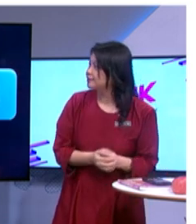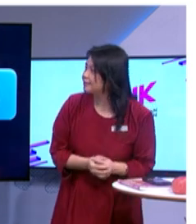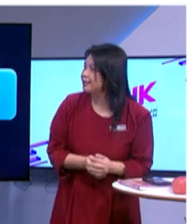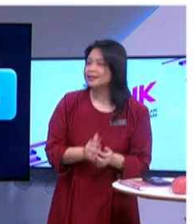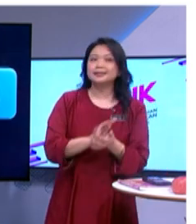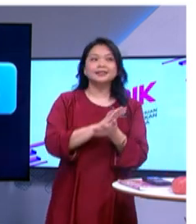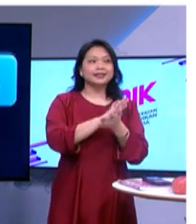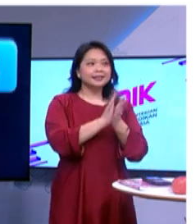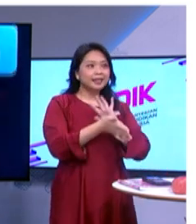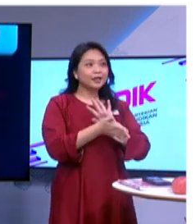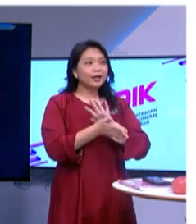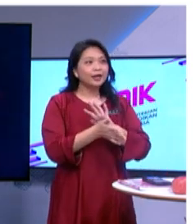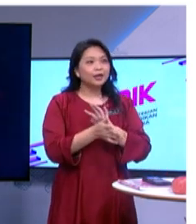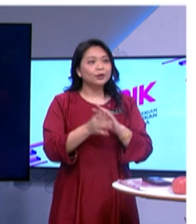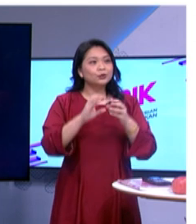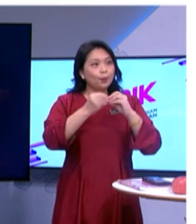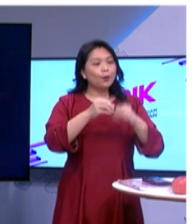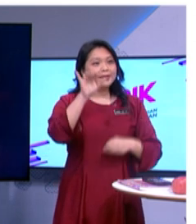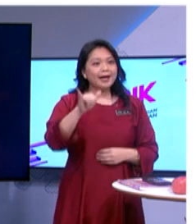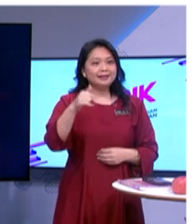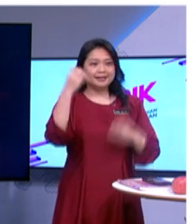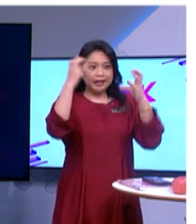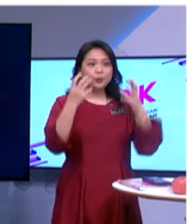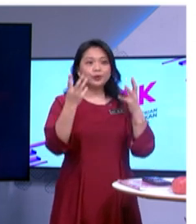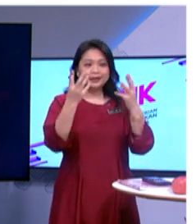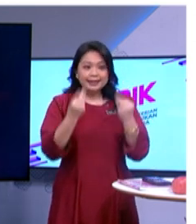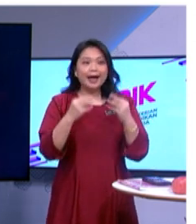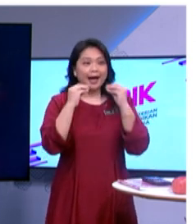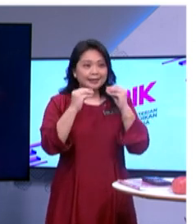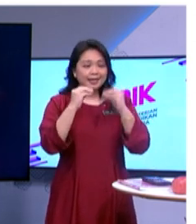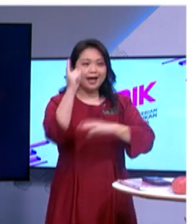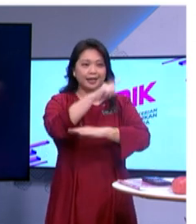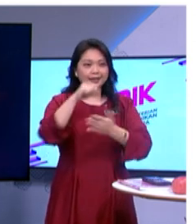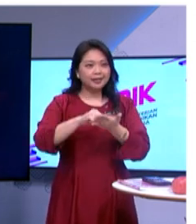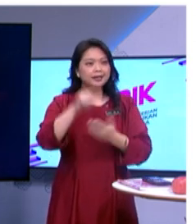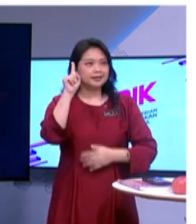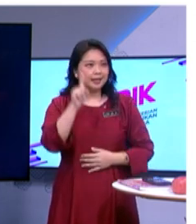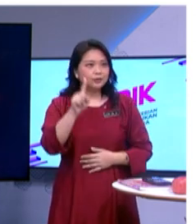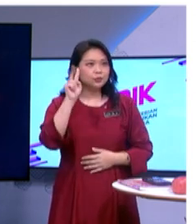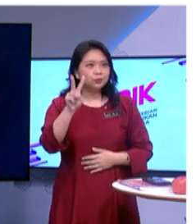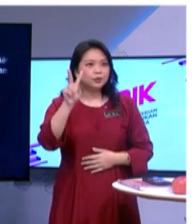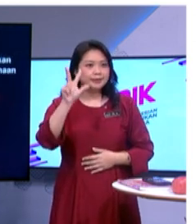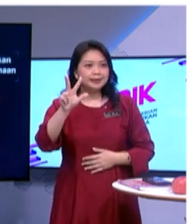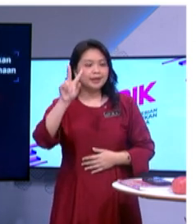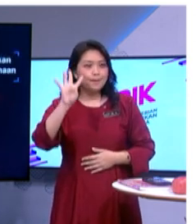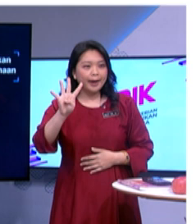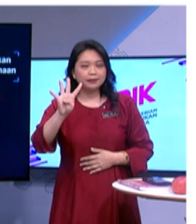I hope Jadi nombo yang cek gu nah aja hari ini 1234